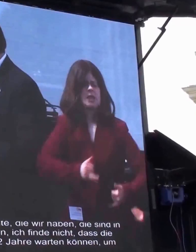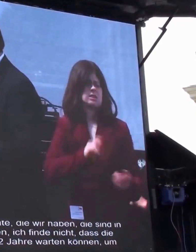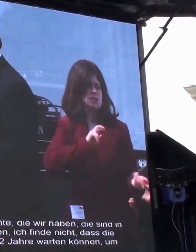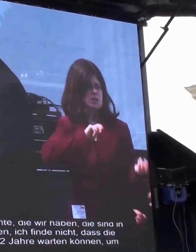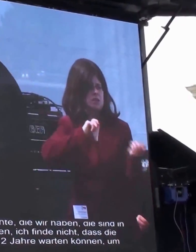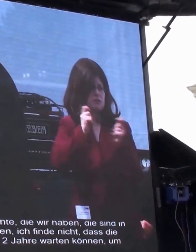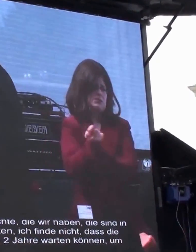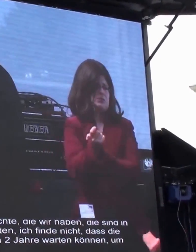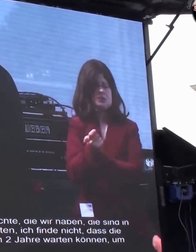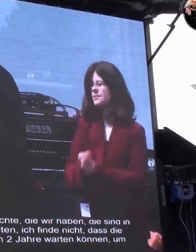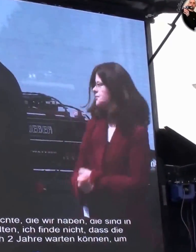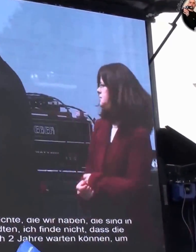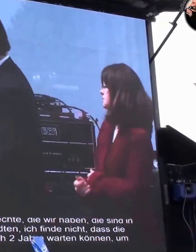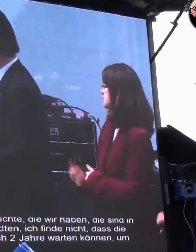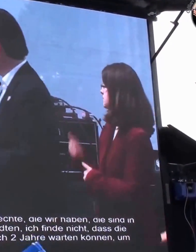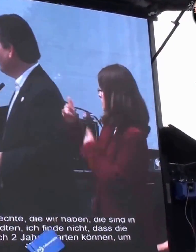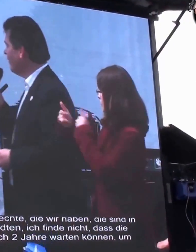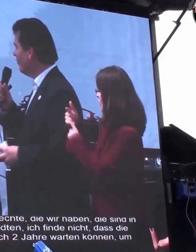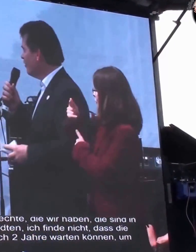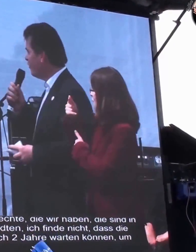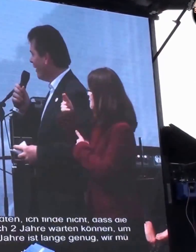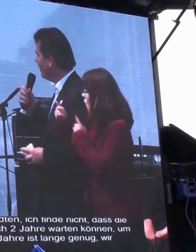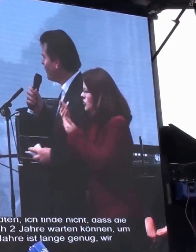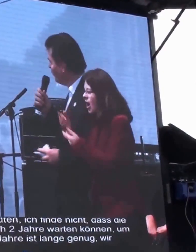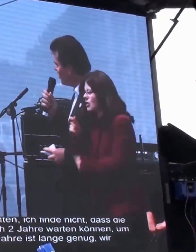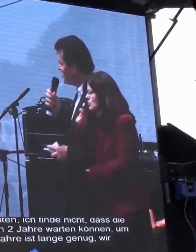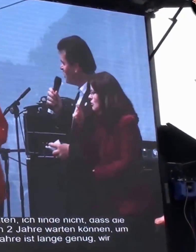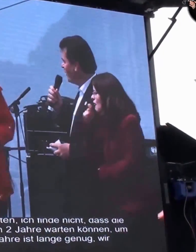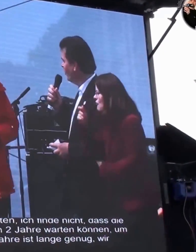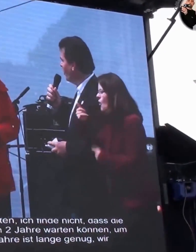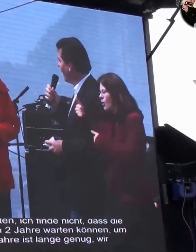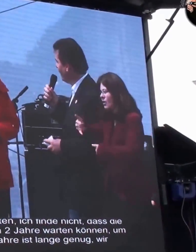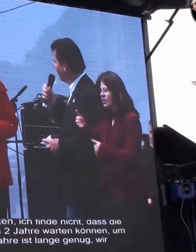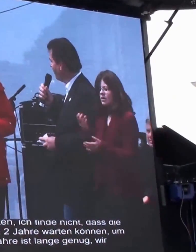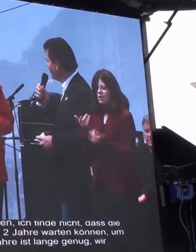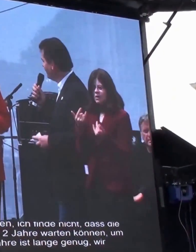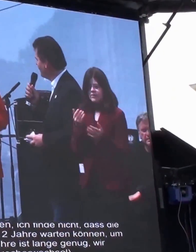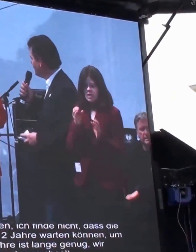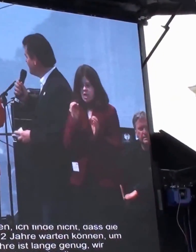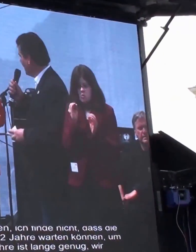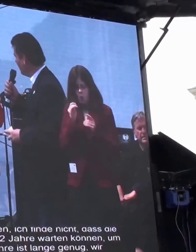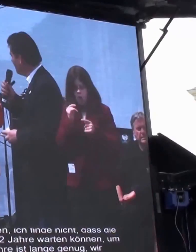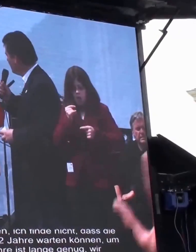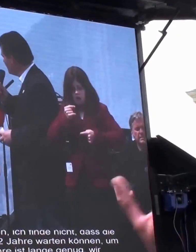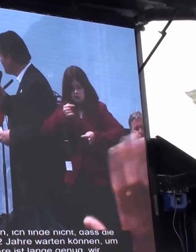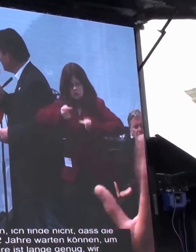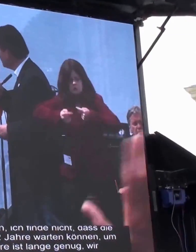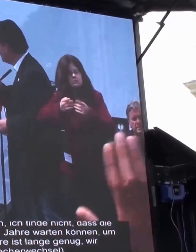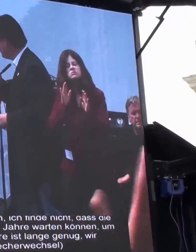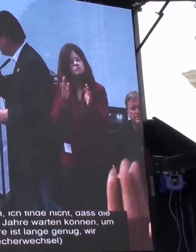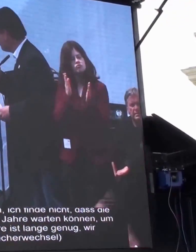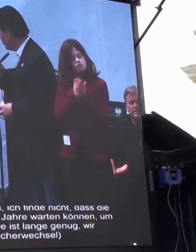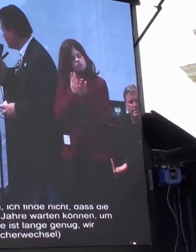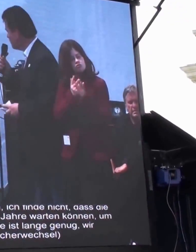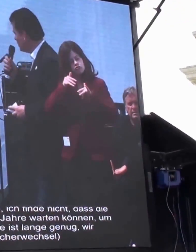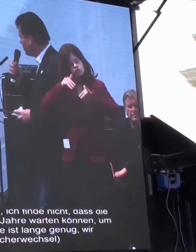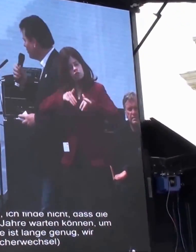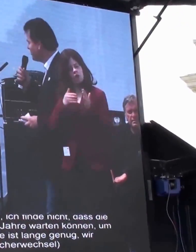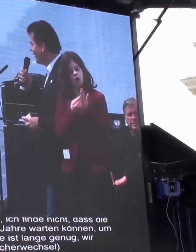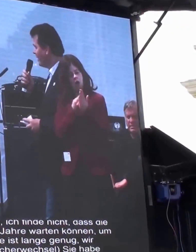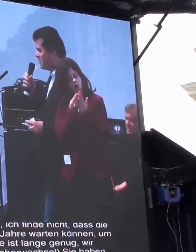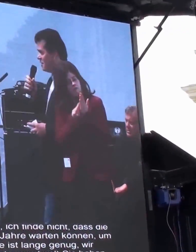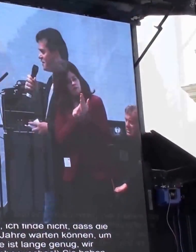ich weiter an Kerstin Tack von der SPD, weil wir fangen eben ja wirklich nicht bei null an. Und Sie haben ja die Ministerin, die federführend ist